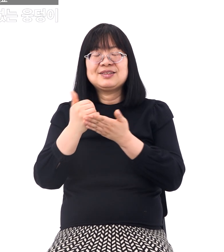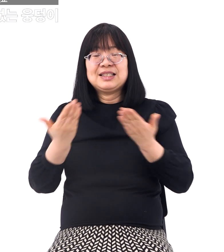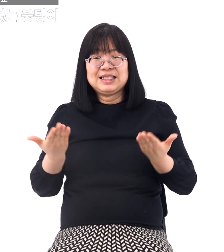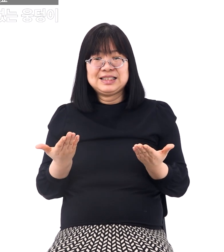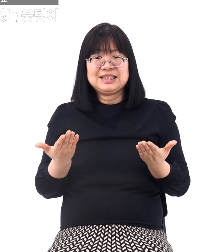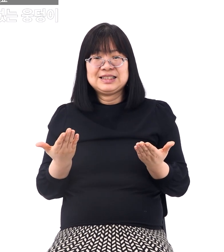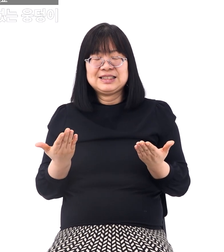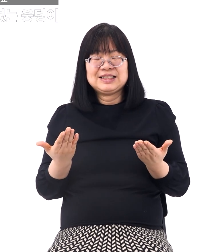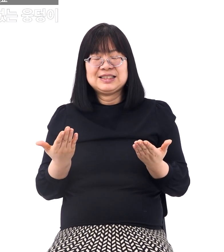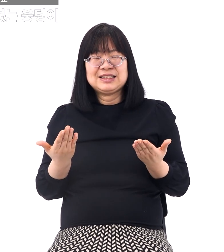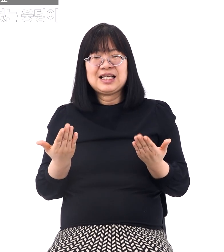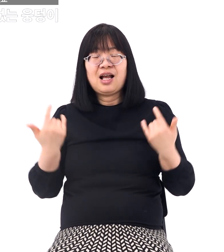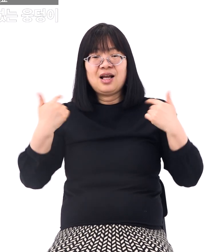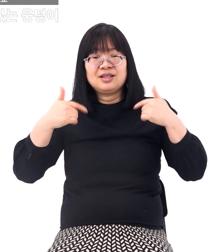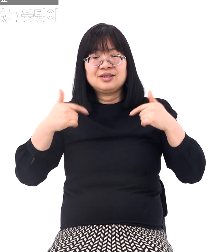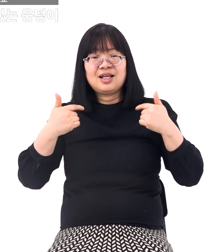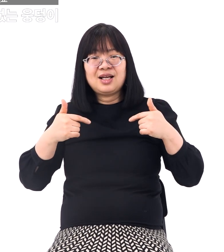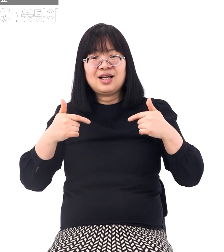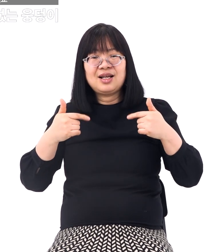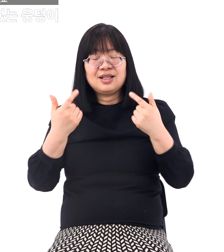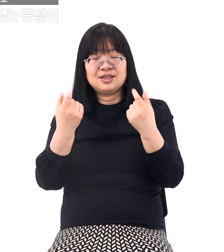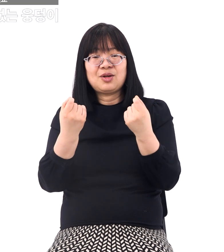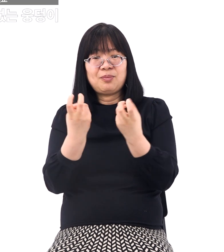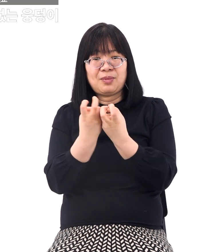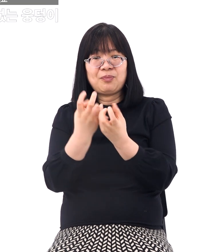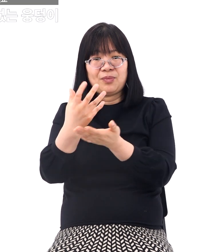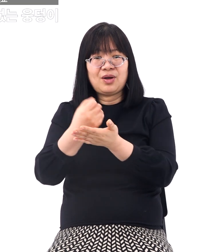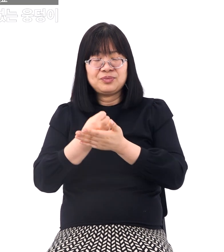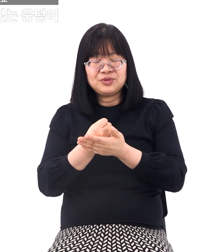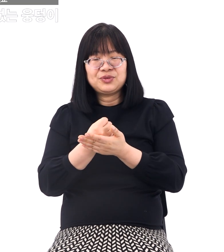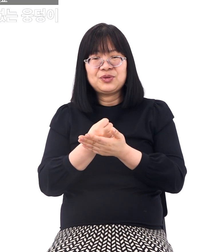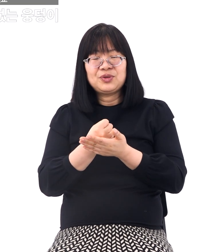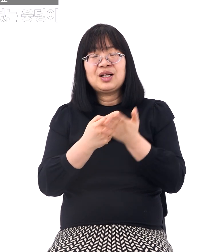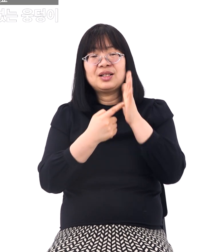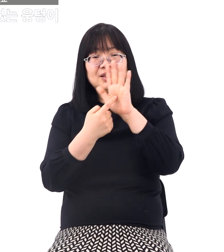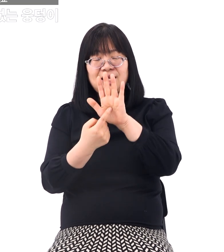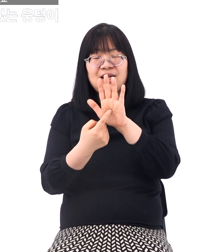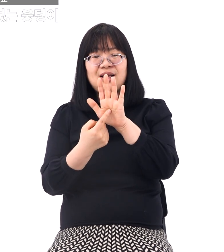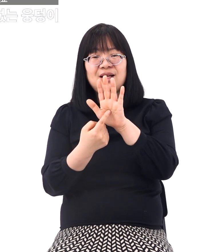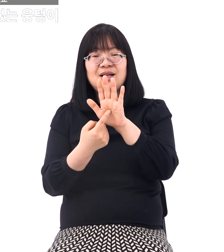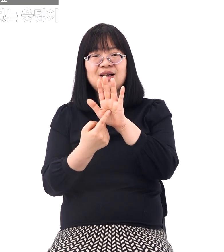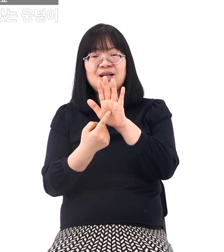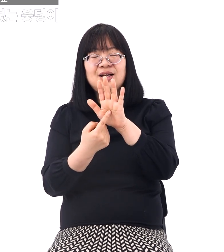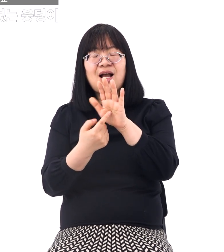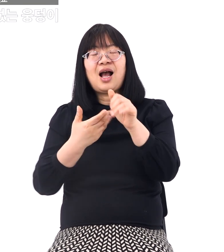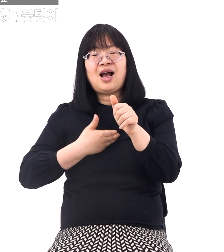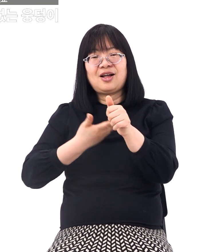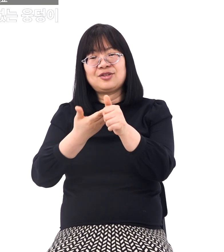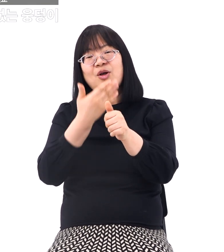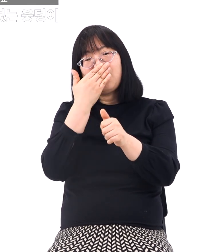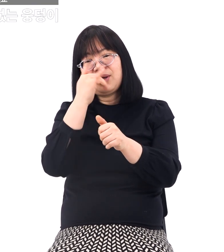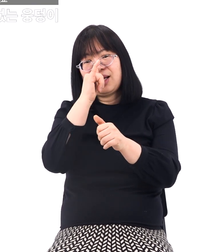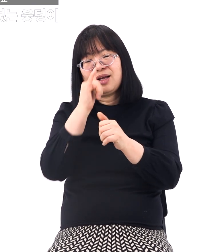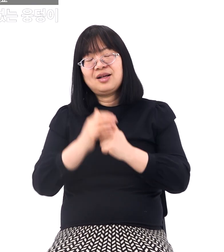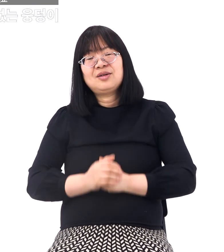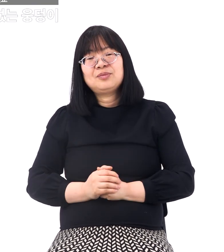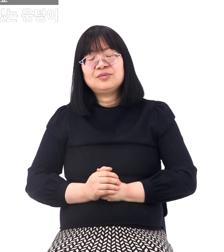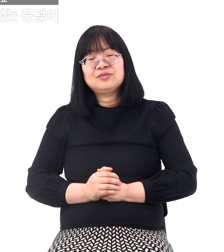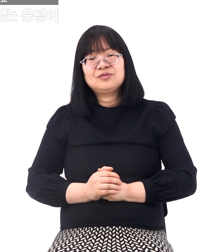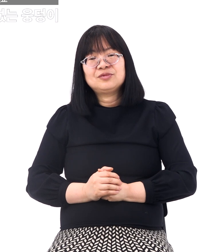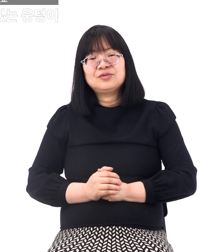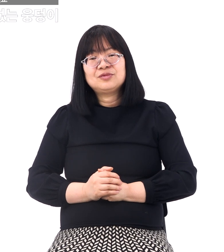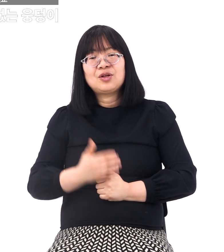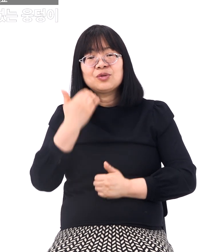일은 언제나 그런 방식으로 나타나고 드러나고 알려집니다.